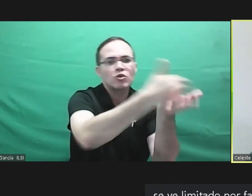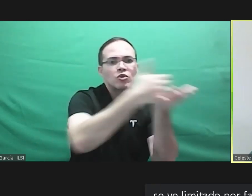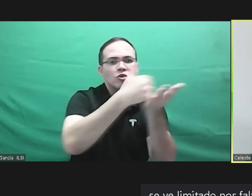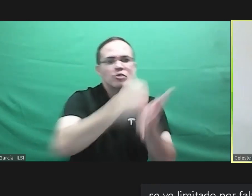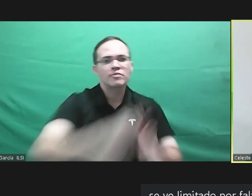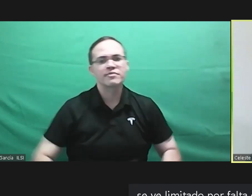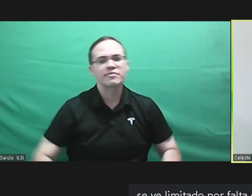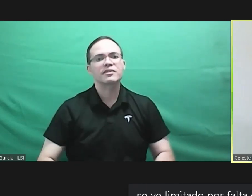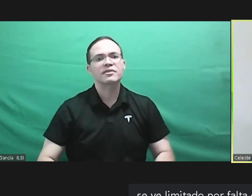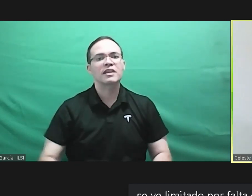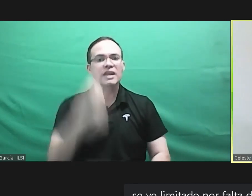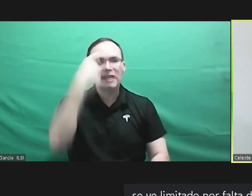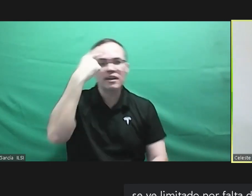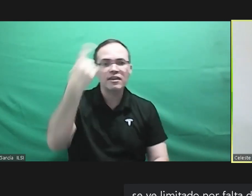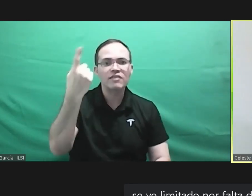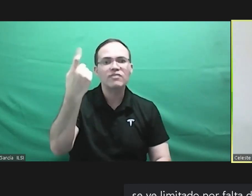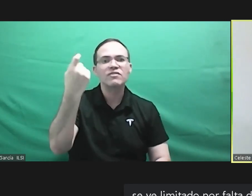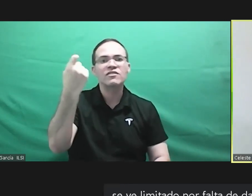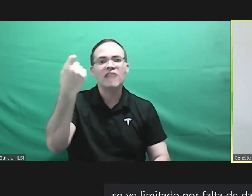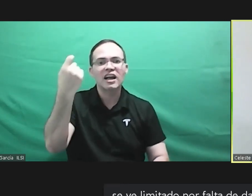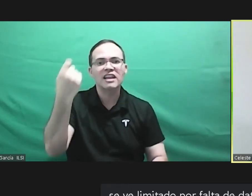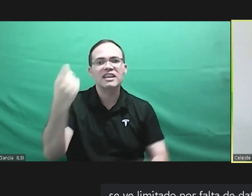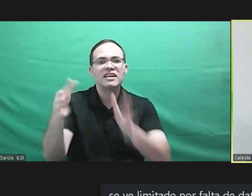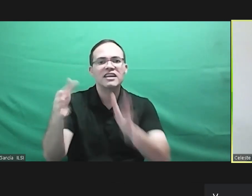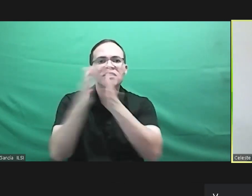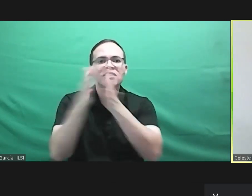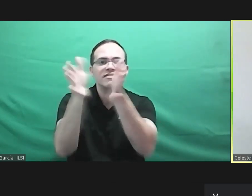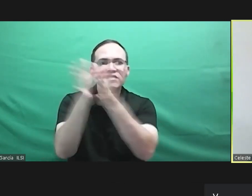y pensando más concretamente, bueno, ¿qué podemos hacer